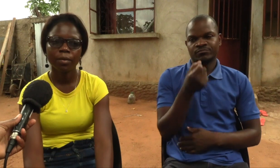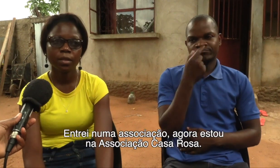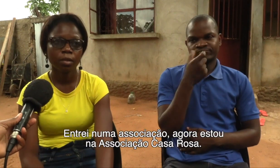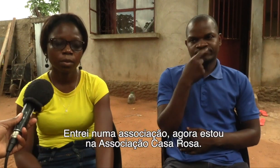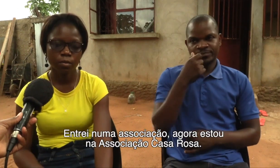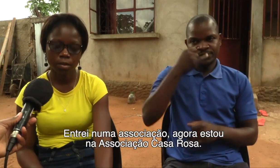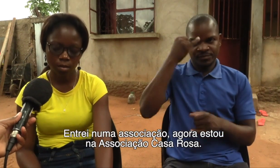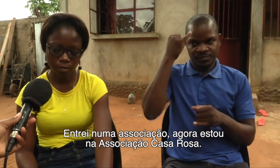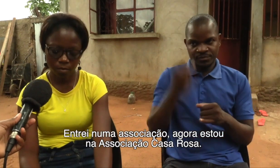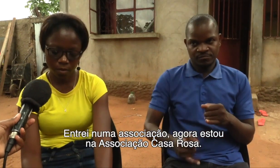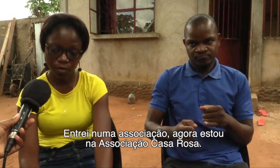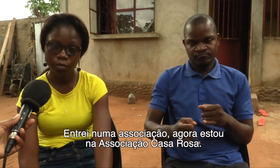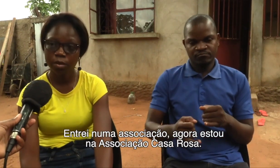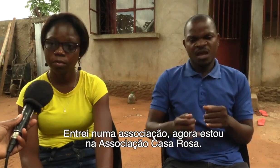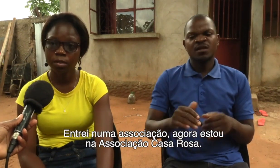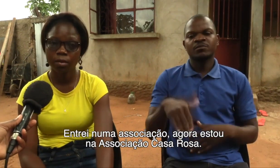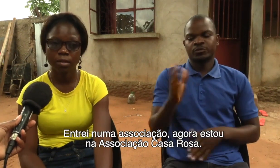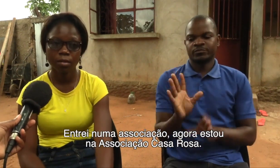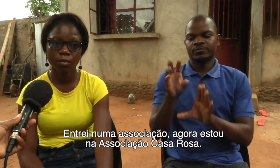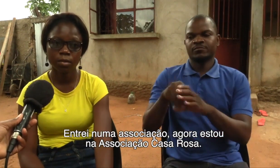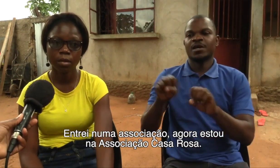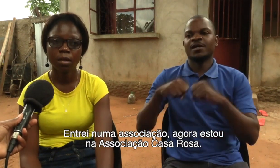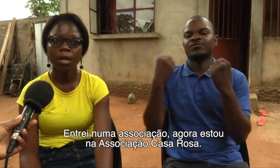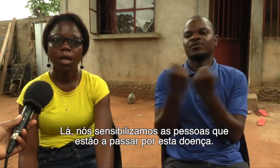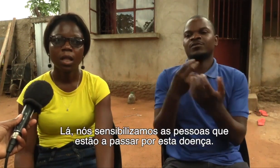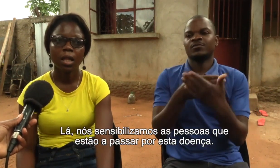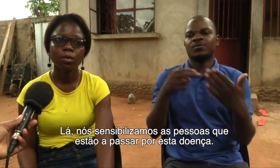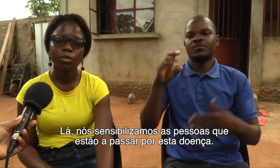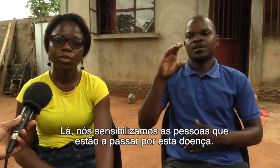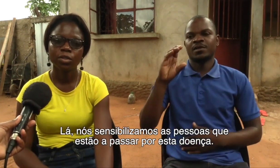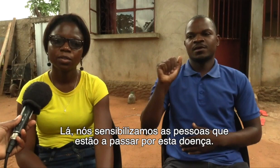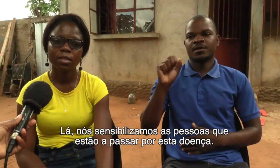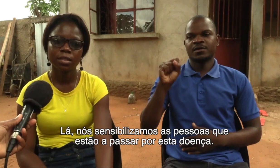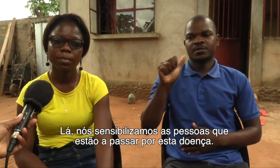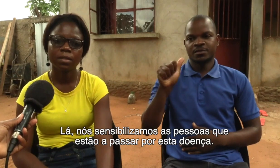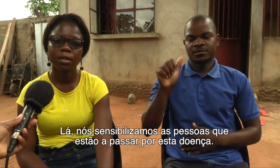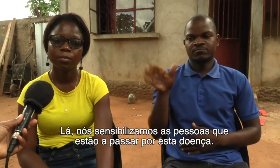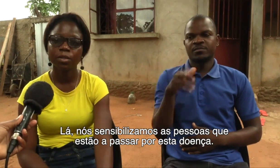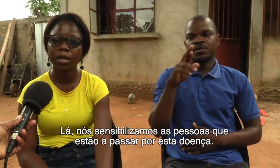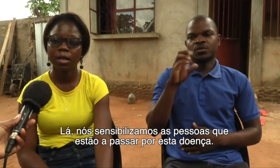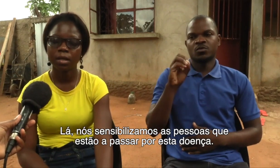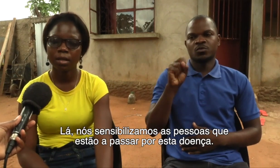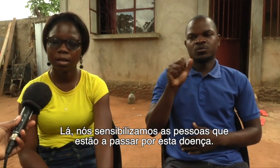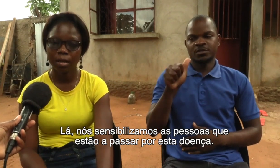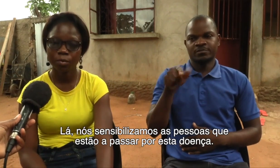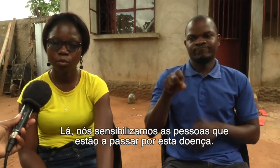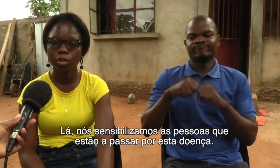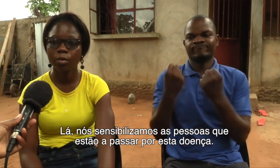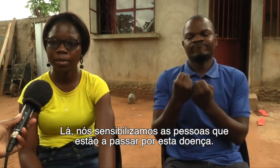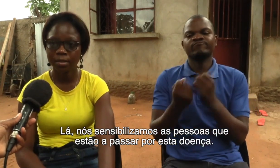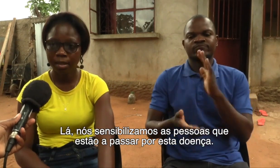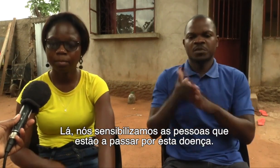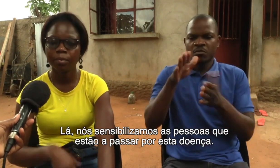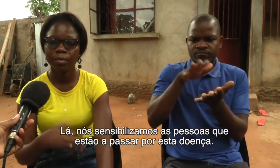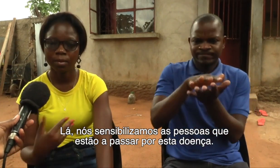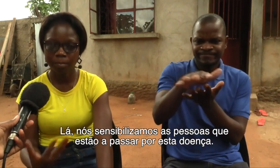Eu entrei numa associação, agora estou na Associação Casa Rosa. Lá nós sensibilizamos a pessoas que